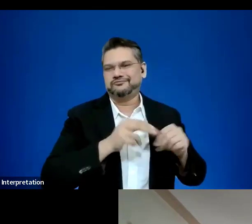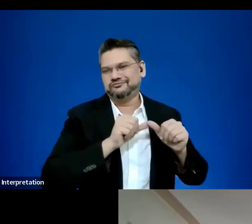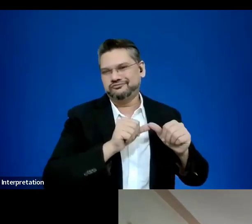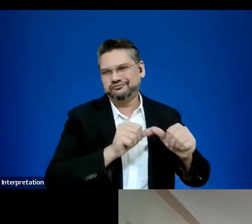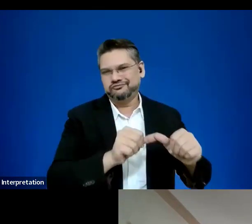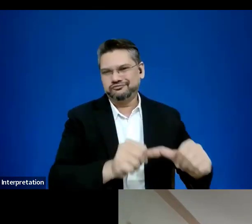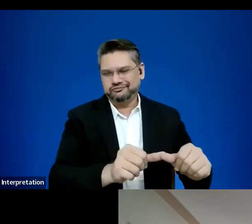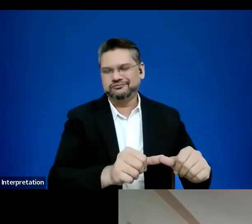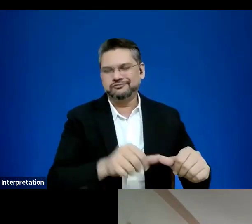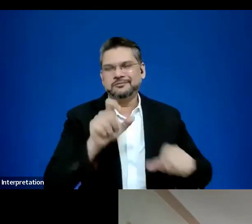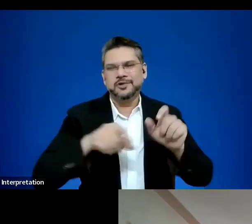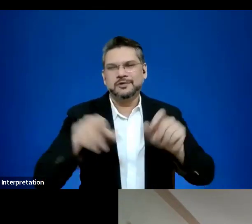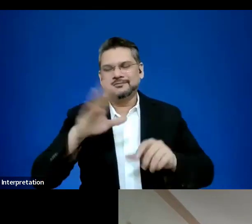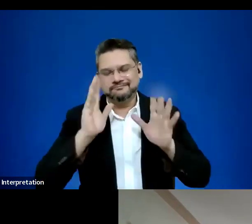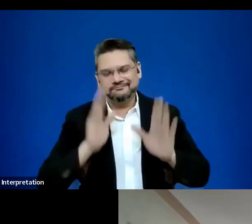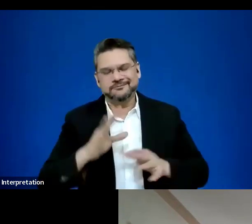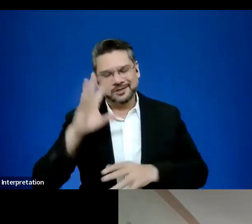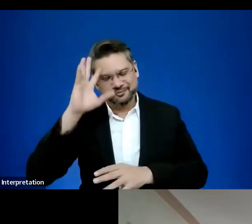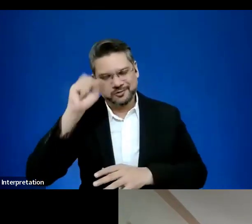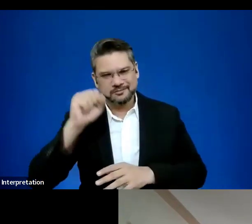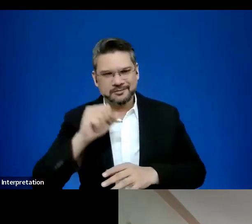我想说，我妈妈的传奇，